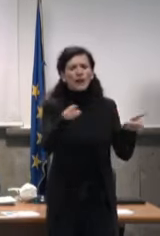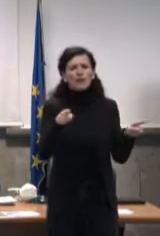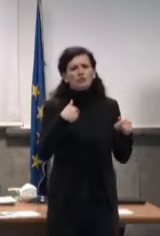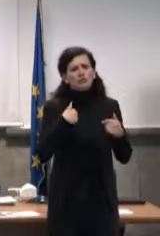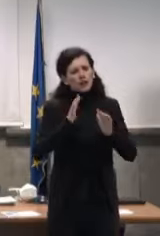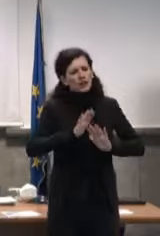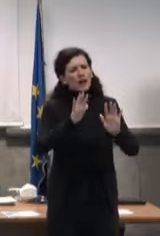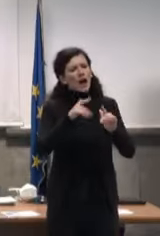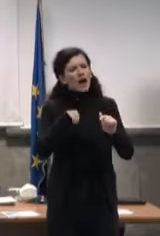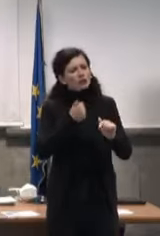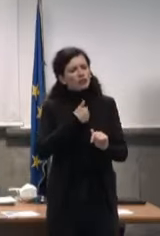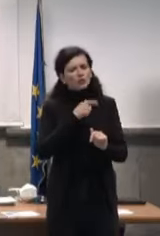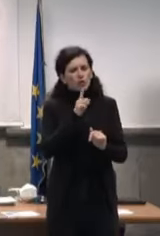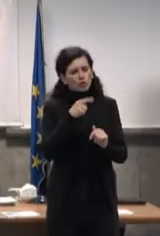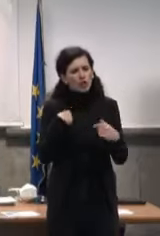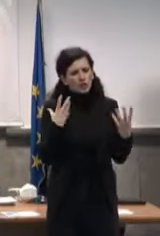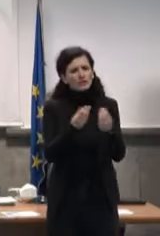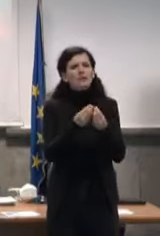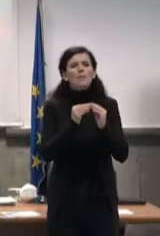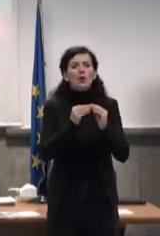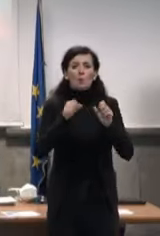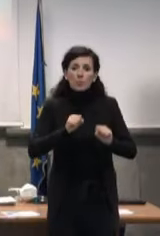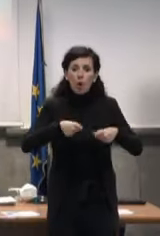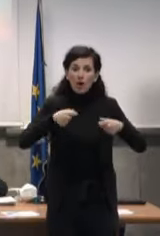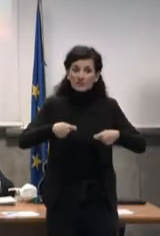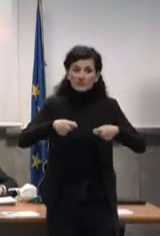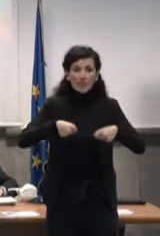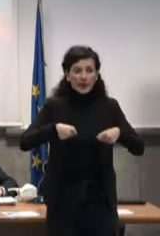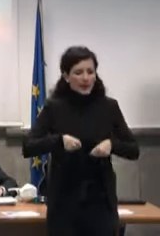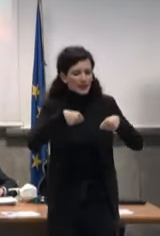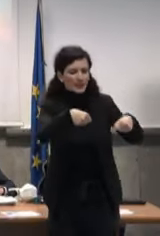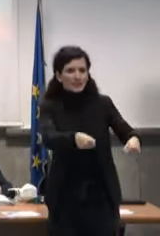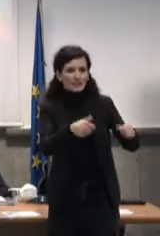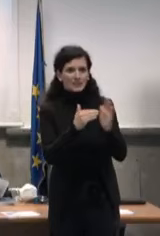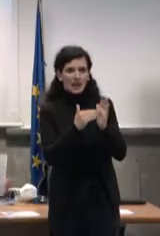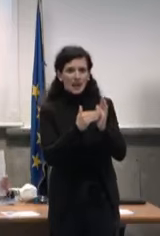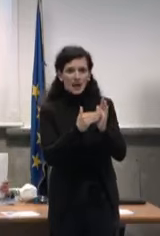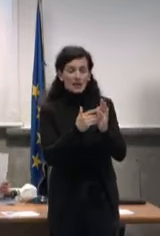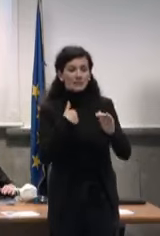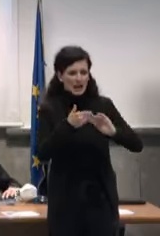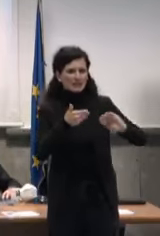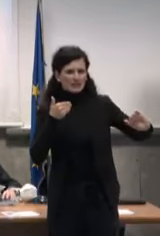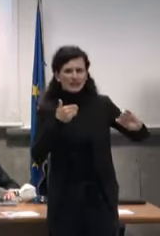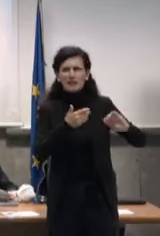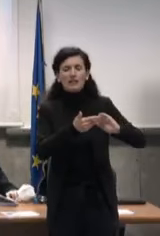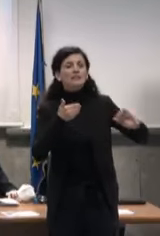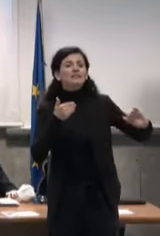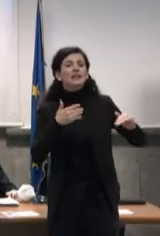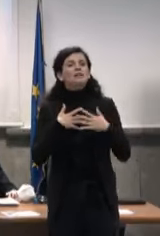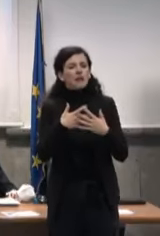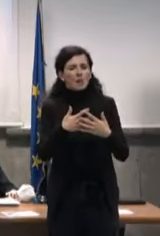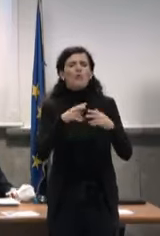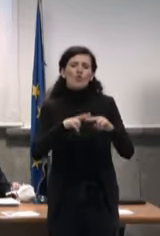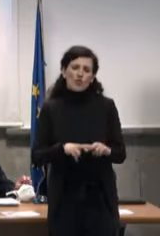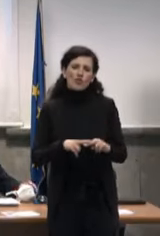con le parole con i gesti con la spesa sulla soglia di casa perché nessuna distanza può cancellare l'amore